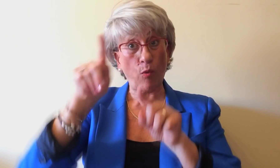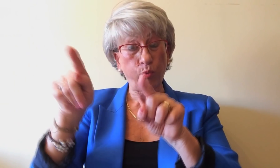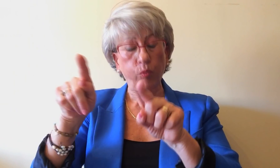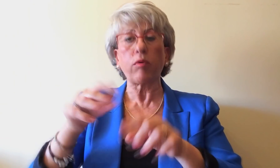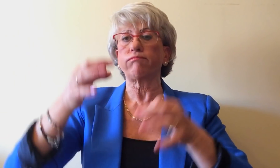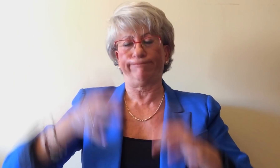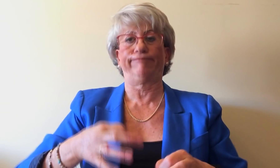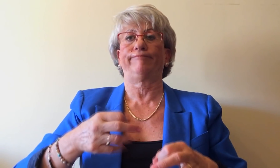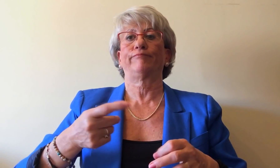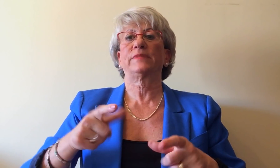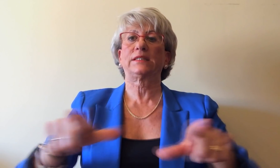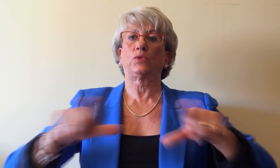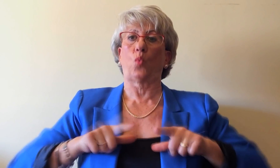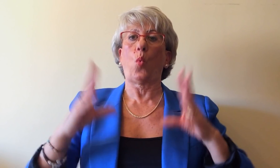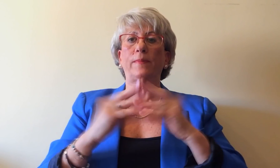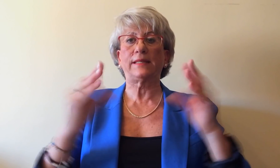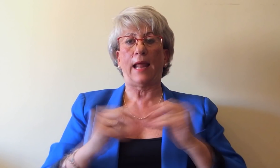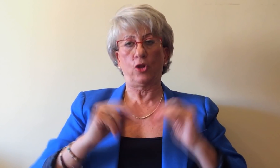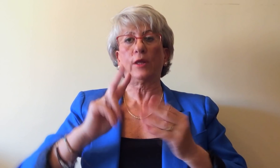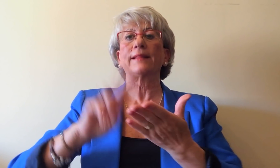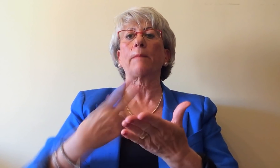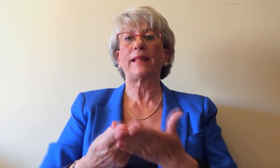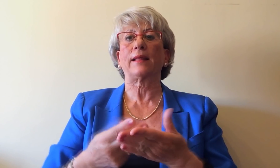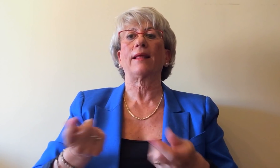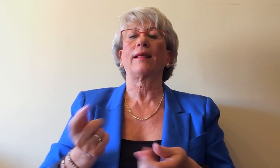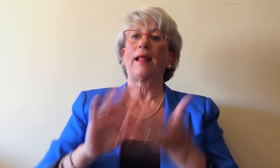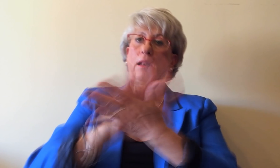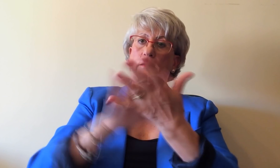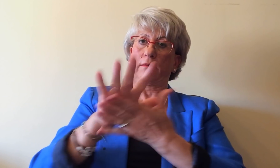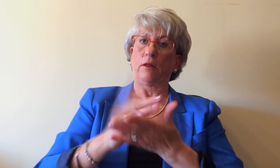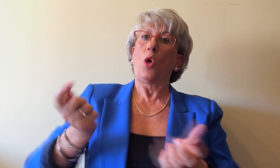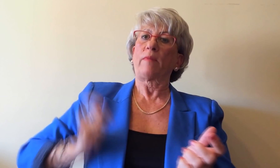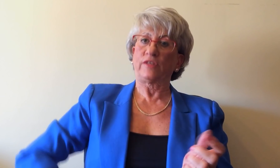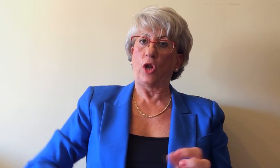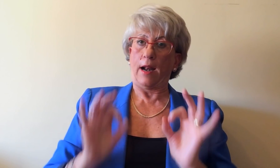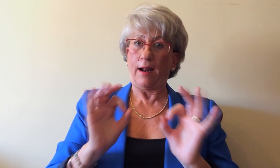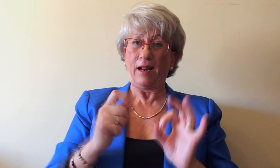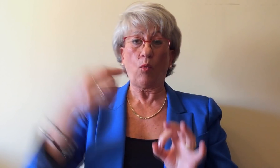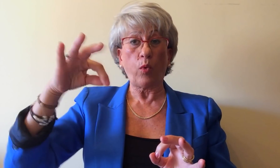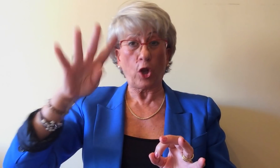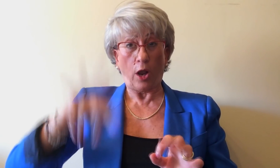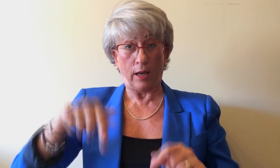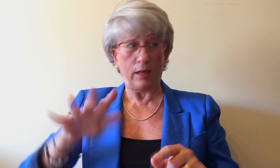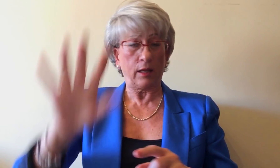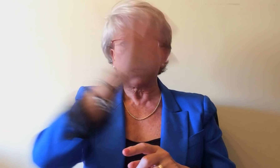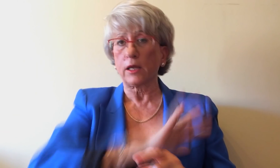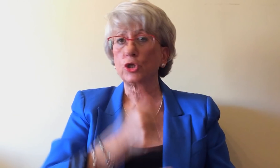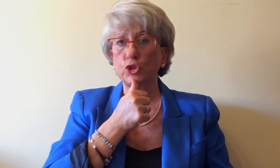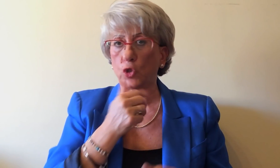creació, finalment, del grau universitari de traducció i interpretació en llengua de signes catalana a la Pompeu Fabra, pioner en tot